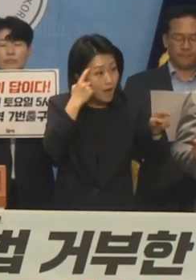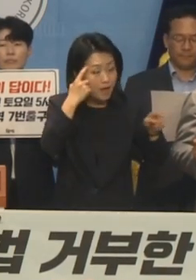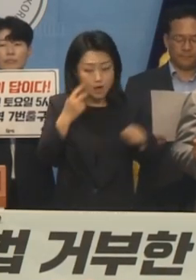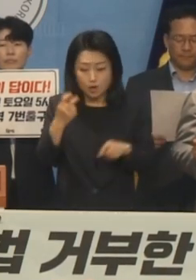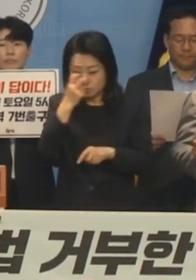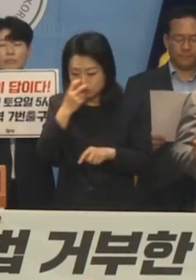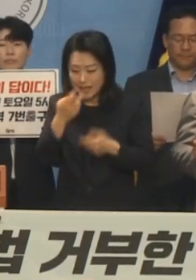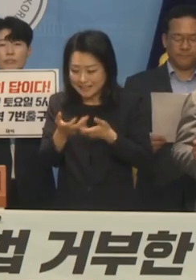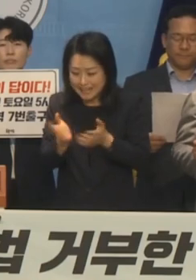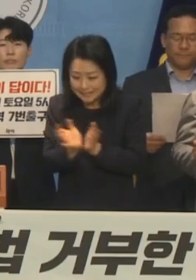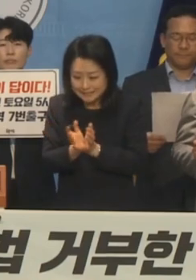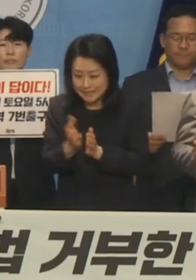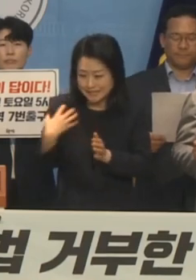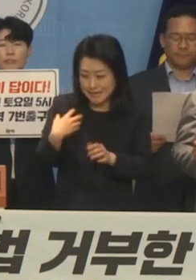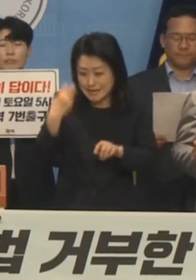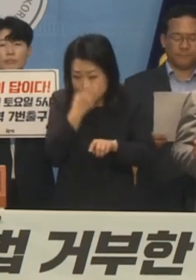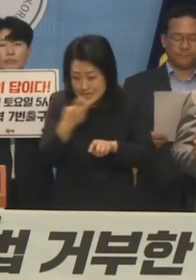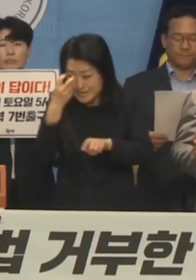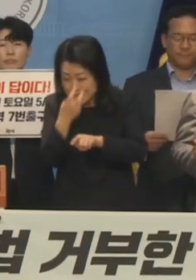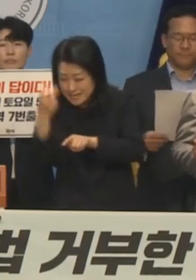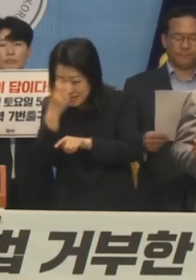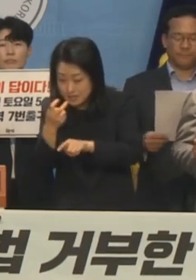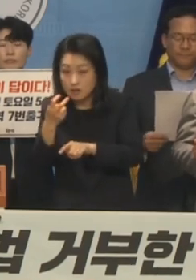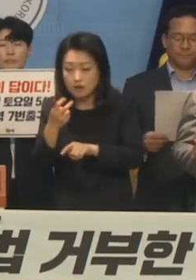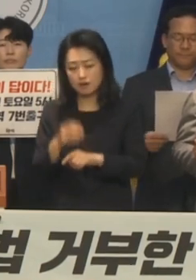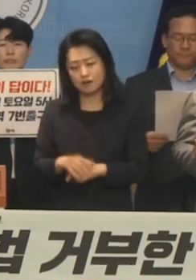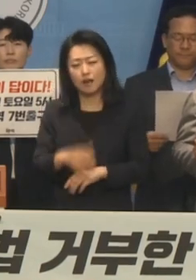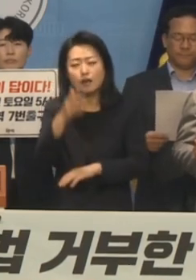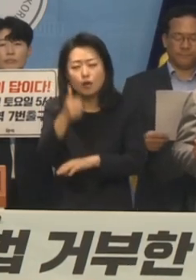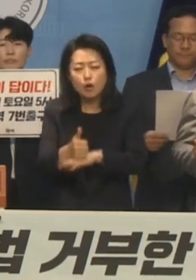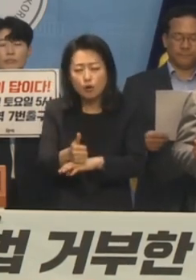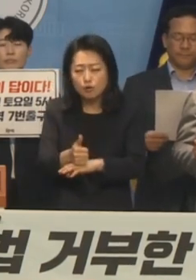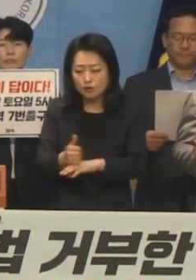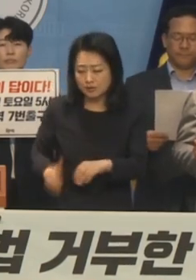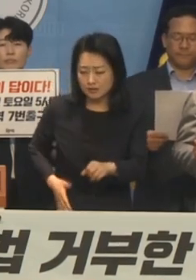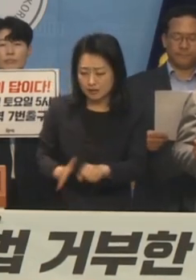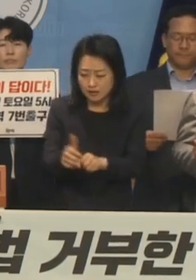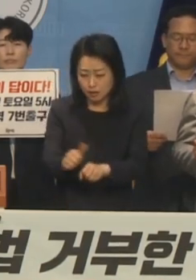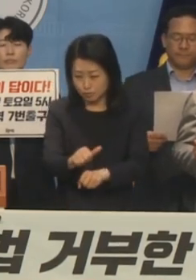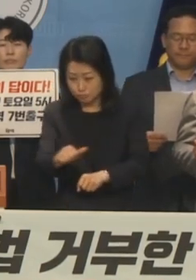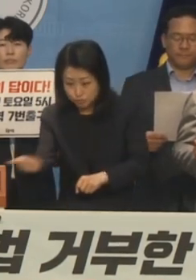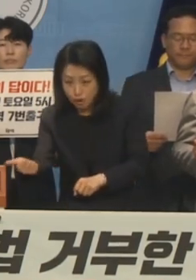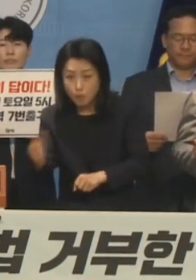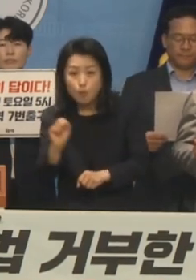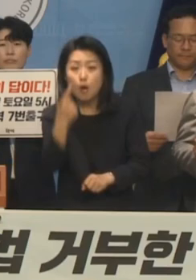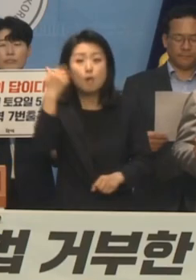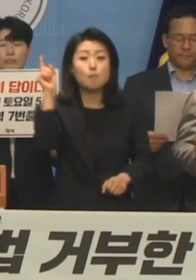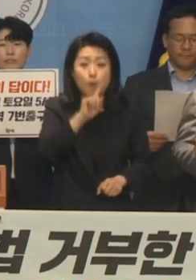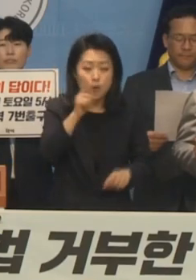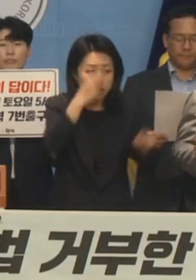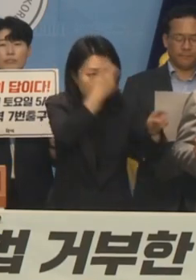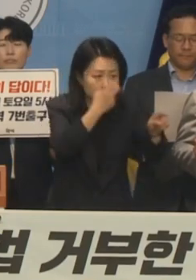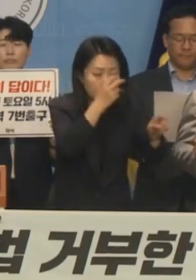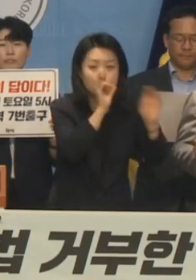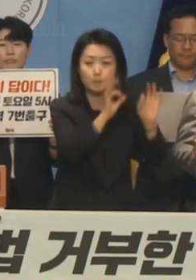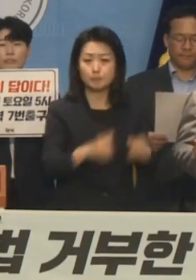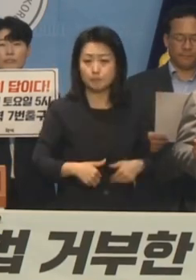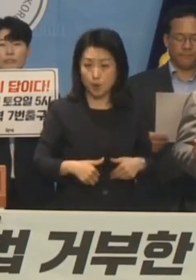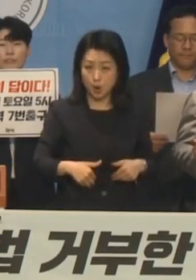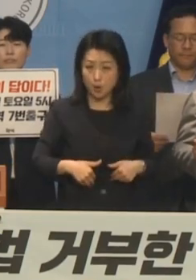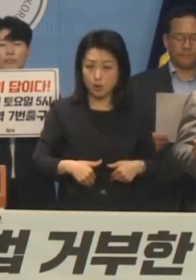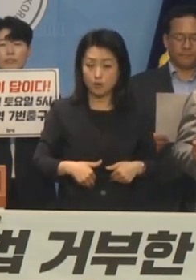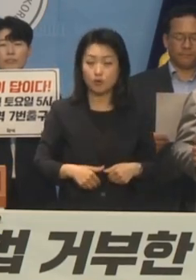잘못으로 최혜병은 목숨을 잃었다. 국민의 생명과 안전을 지켜야 하는 것은 정부의